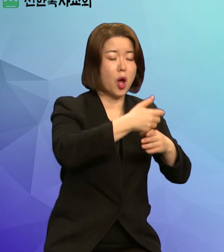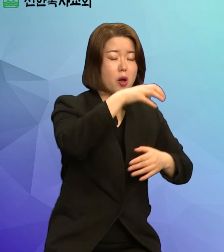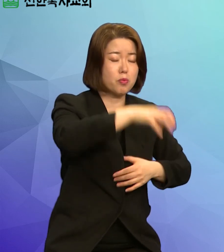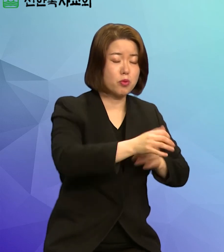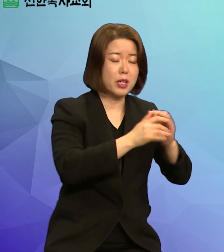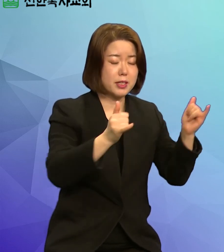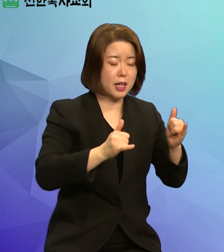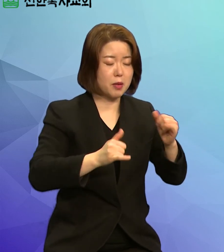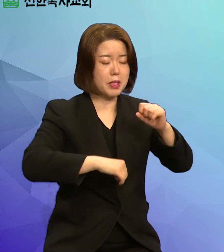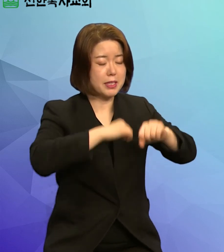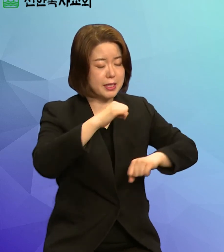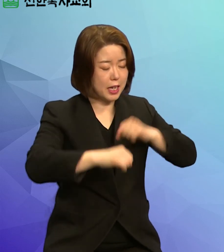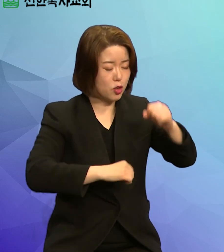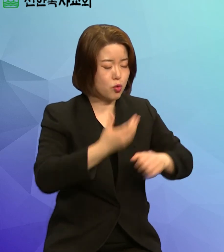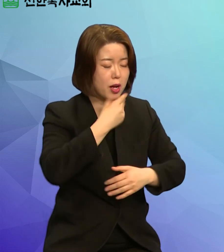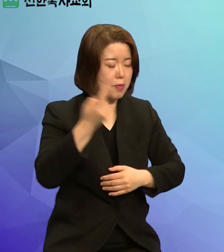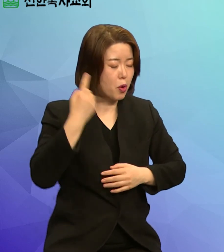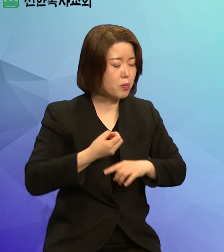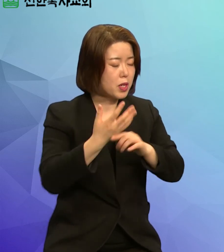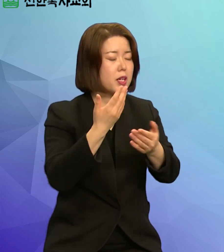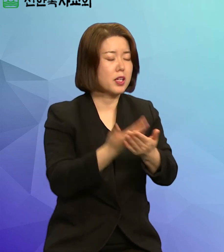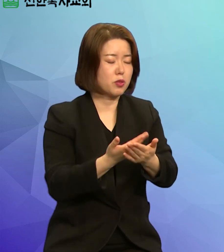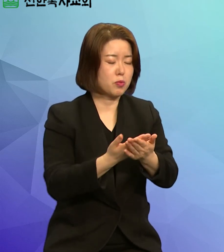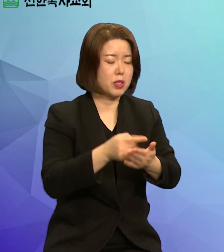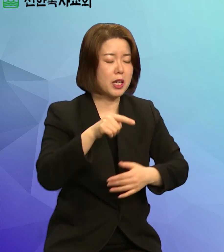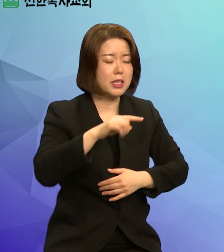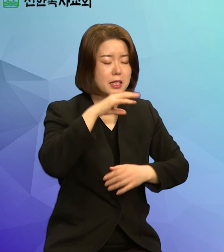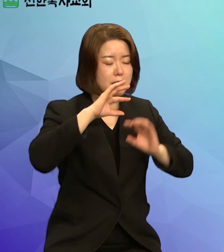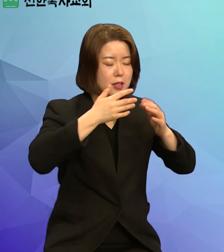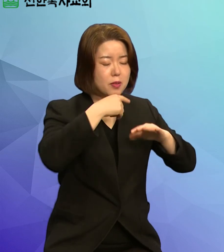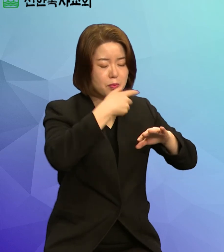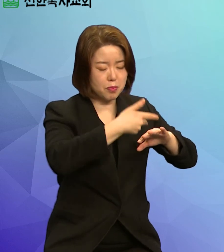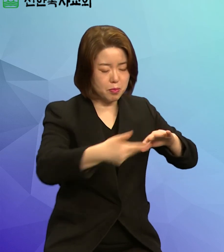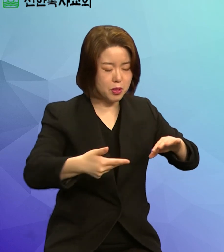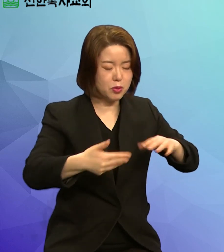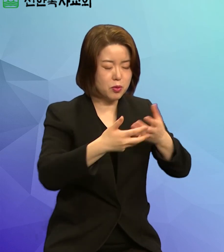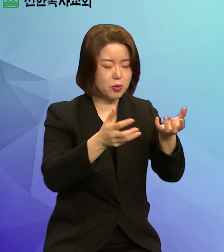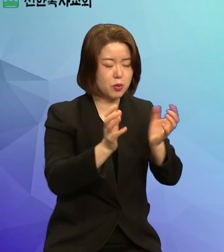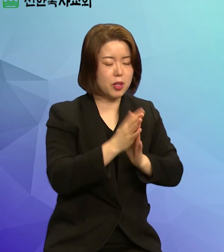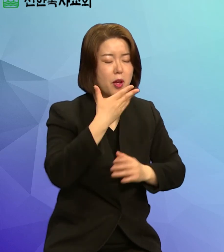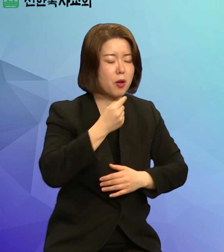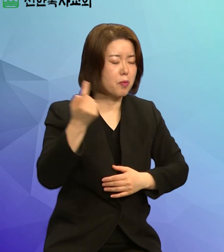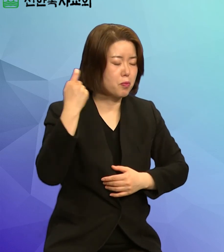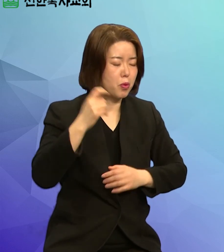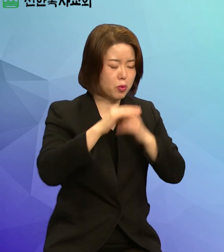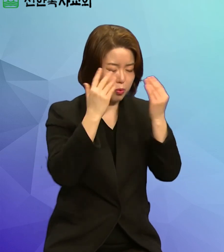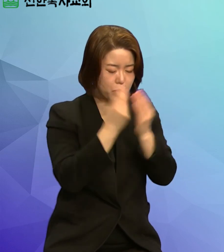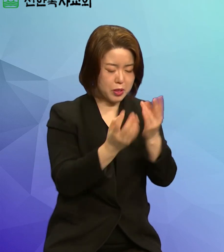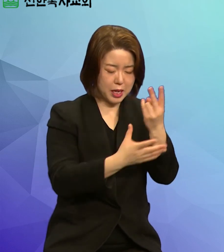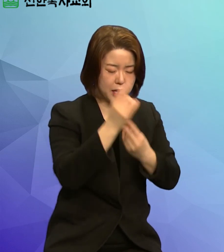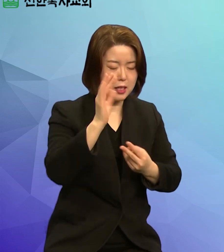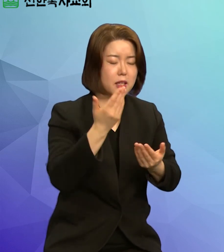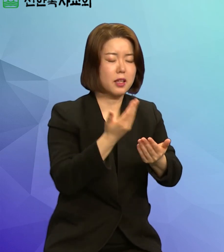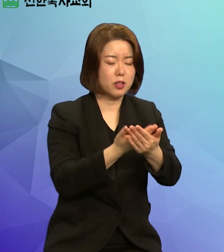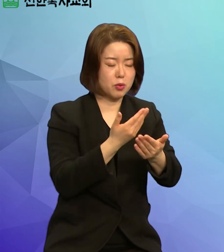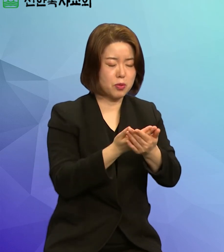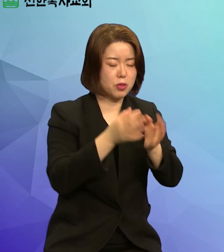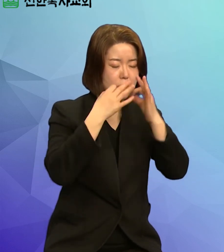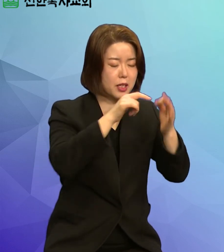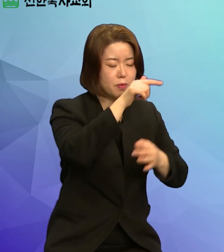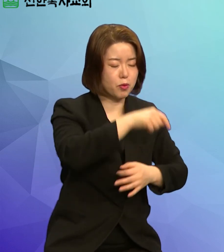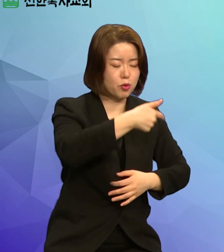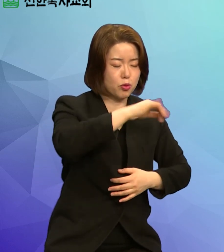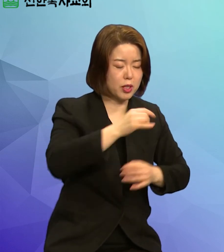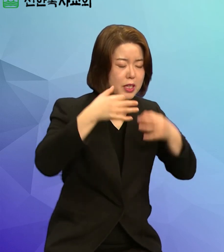복음이 전해지게 하소서. 속히 이 민족이 복음으로 온전히 하나 되게 하소서. 김국기 목사님,